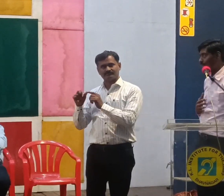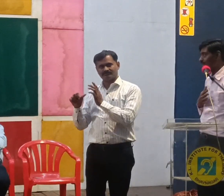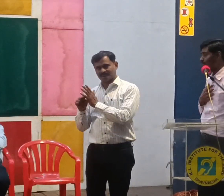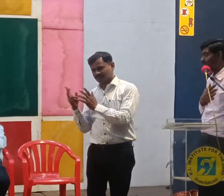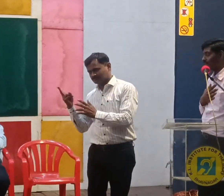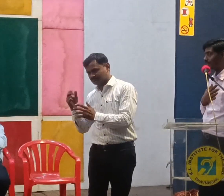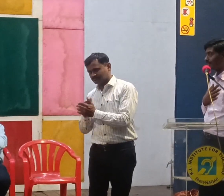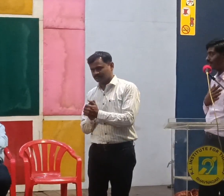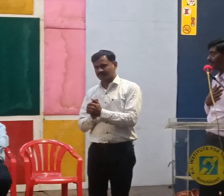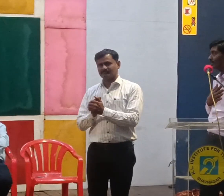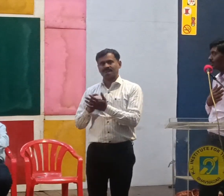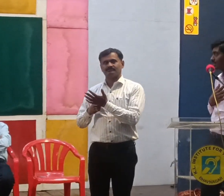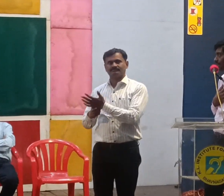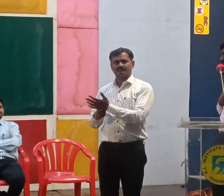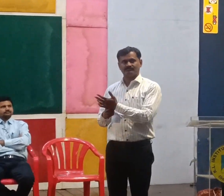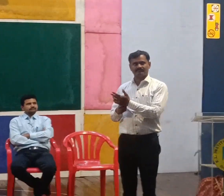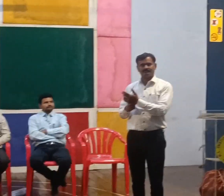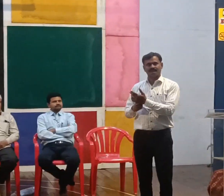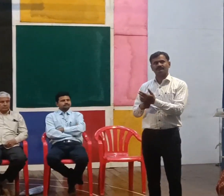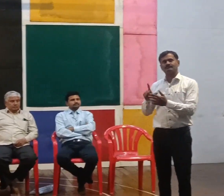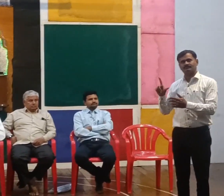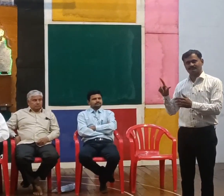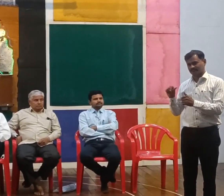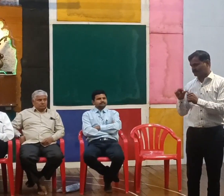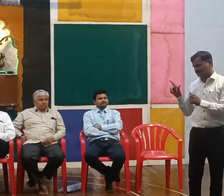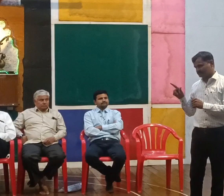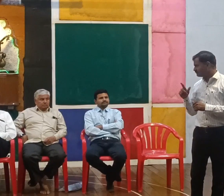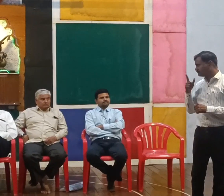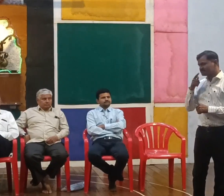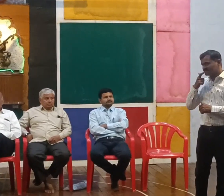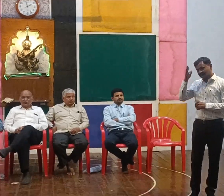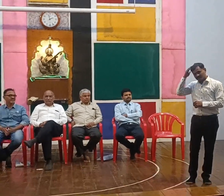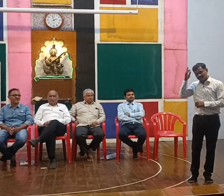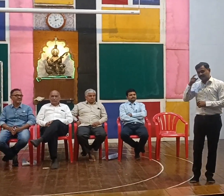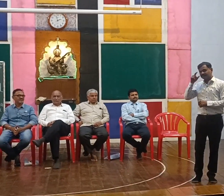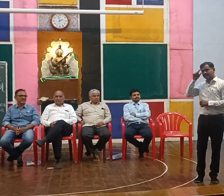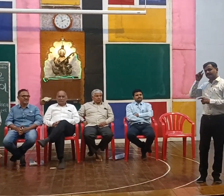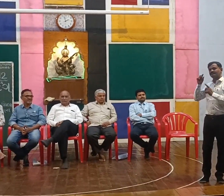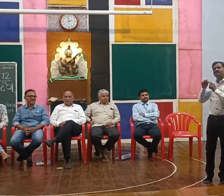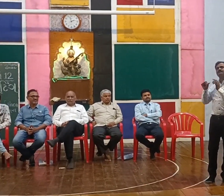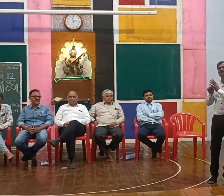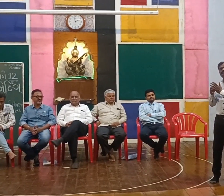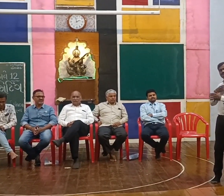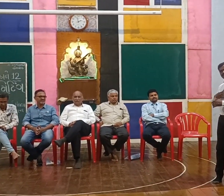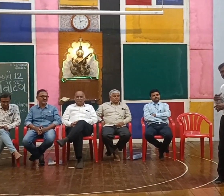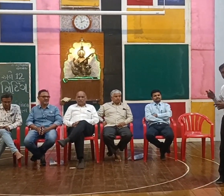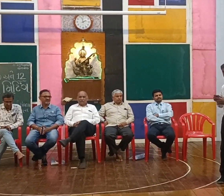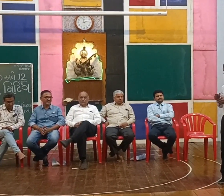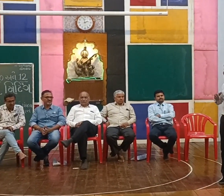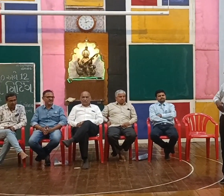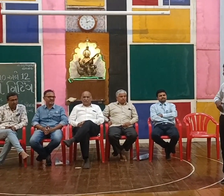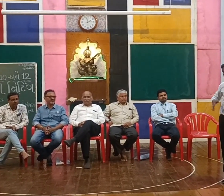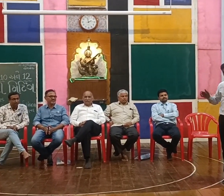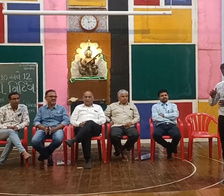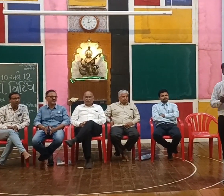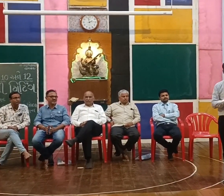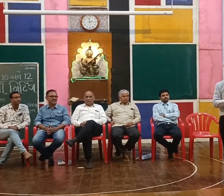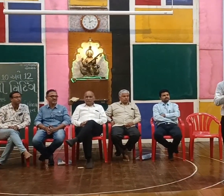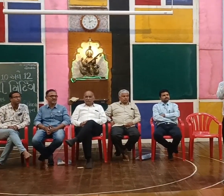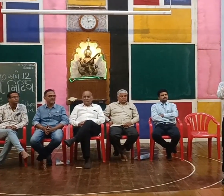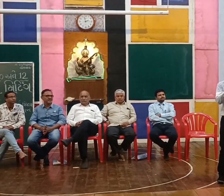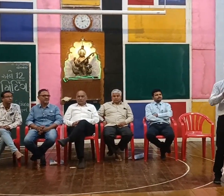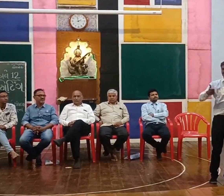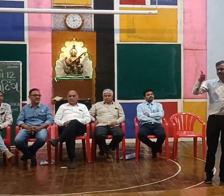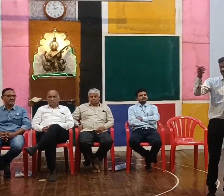આવેલા બંને પ્રિન્સિપાલ આદરણીય શ્રી લાલજીભાઈ, શ્રી નિલેશભાઈ, અમારા સંસ્થાના પ્રિન્સિપાલ શ્રી શૈલેષભાઈ, સૂર્યકાંતભાઈ,